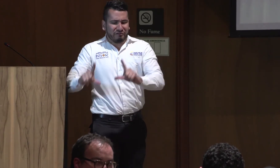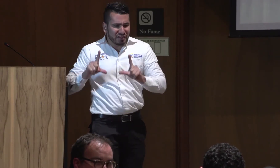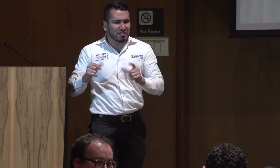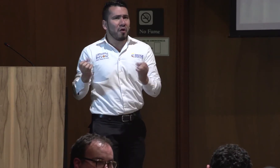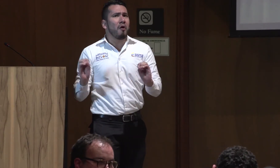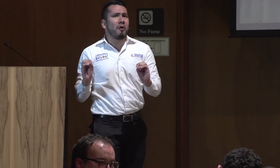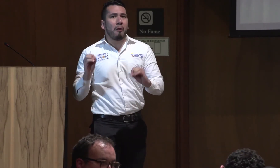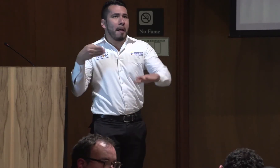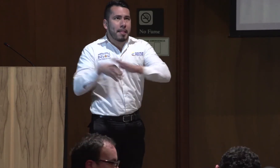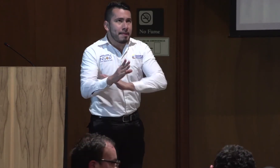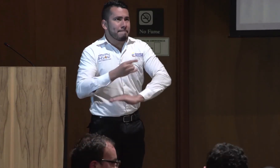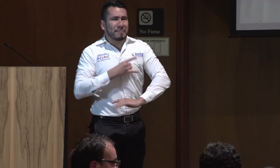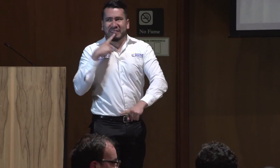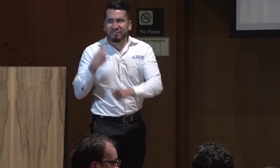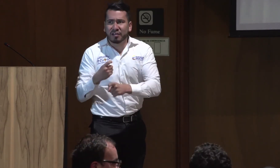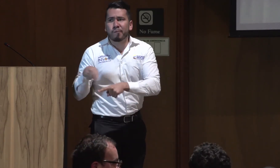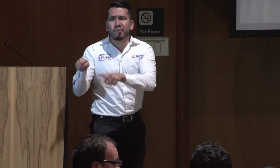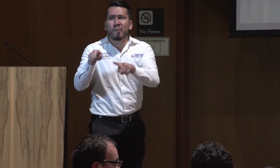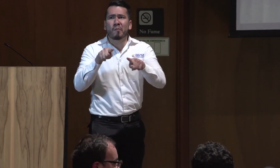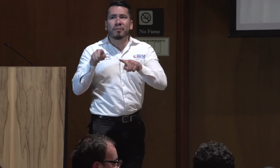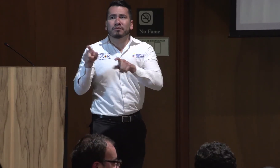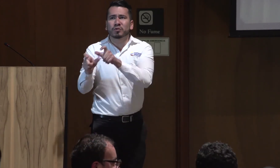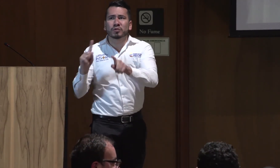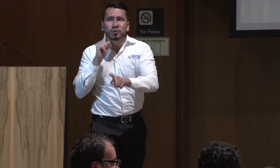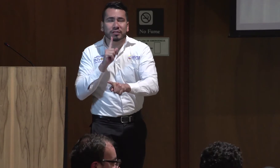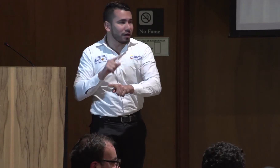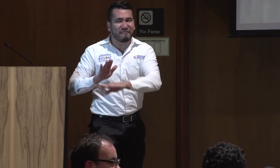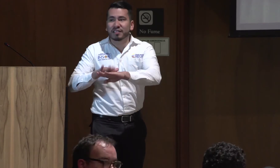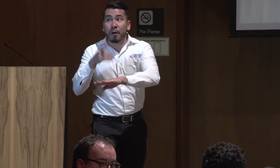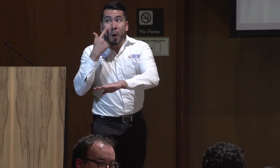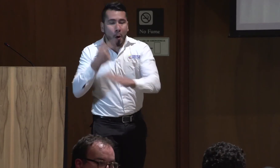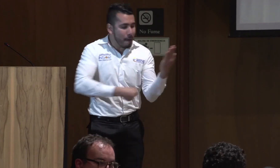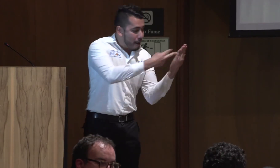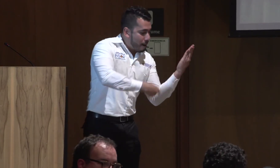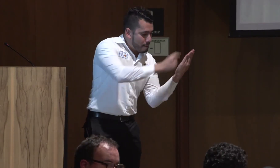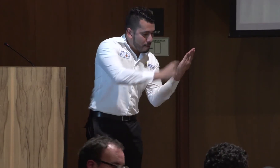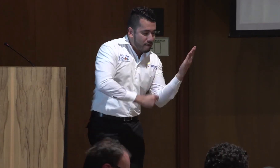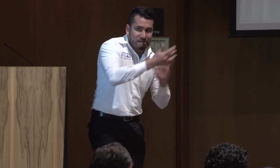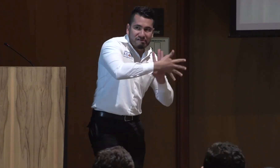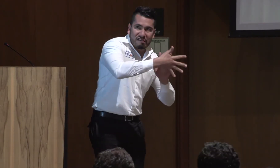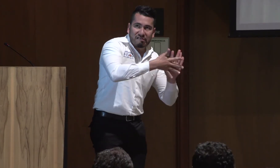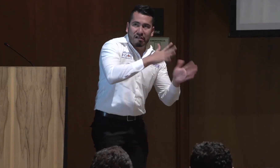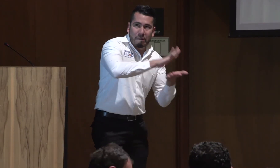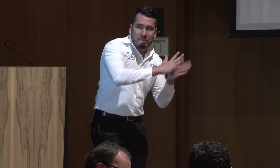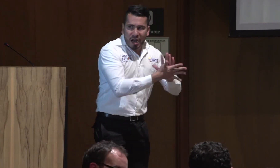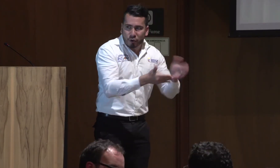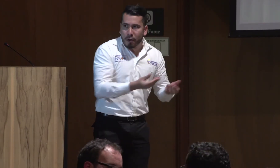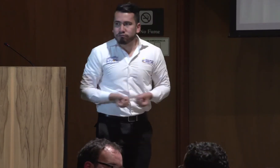material y no sé, saber de qué forma se va a hacer la difusión y si este proyecto tiene continuidad con miras